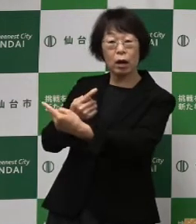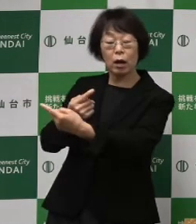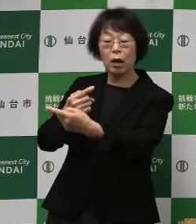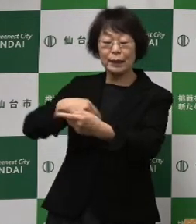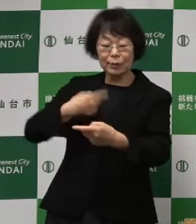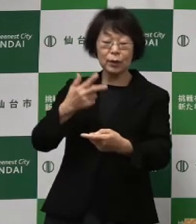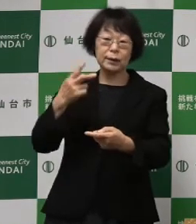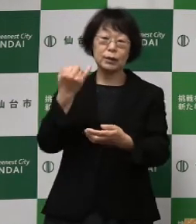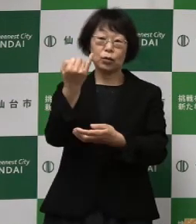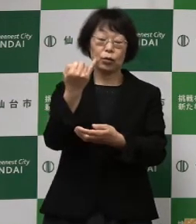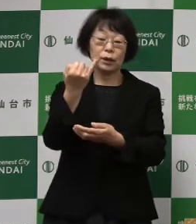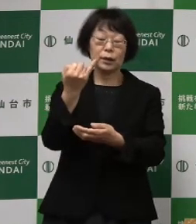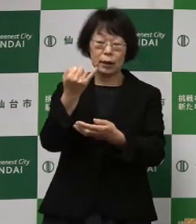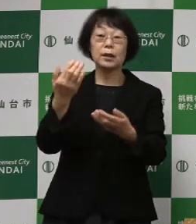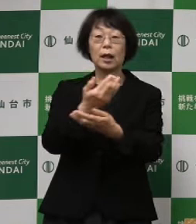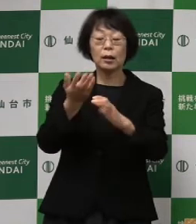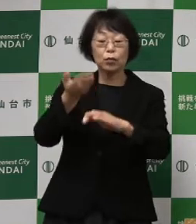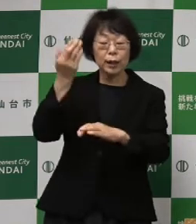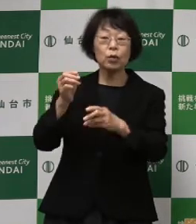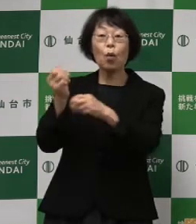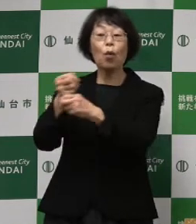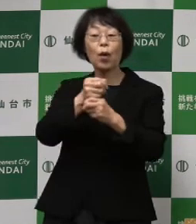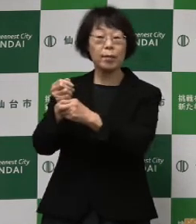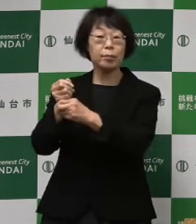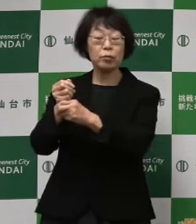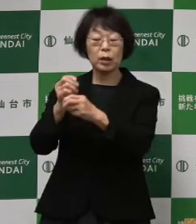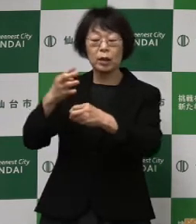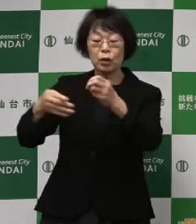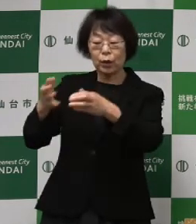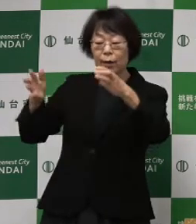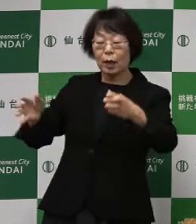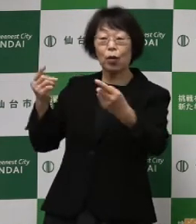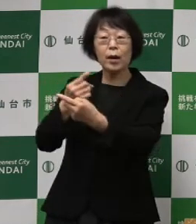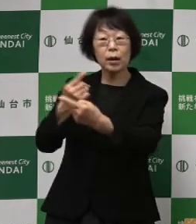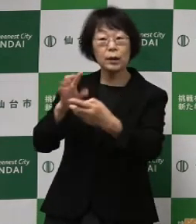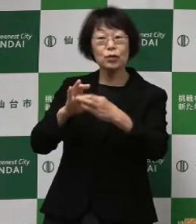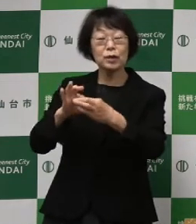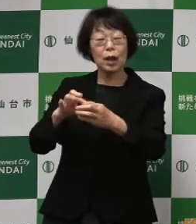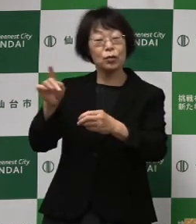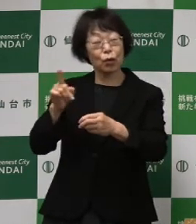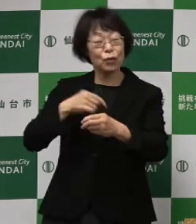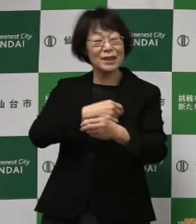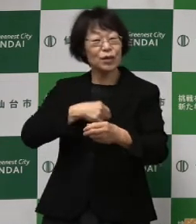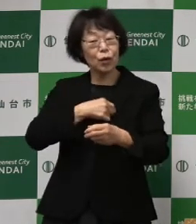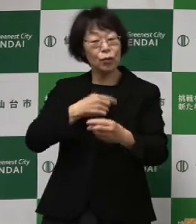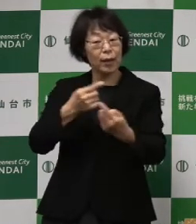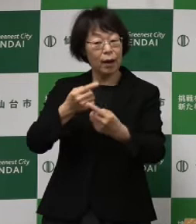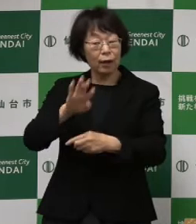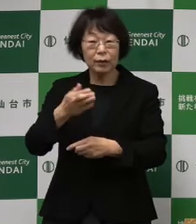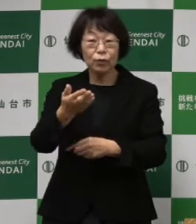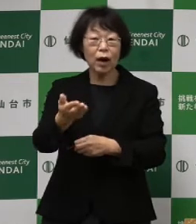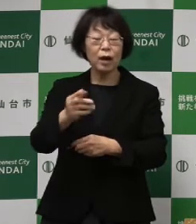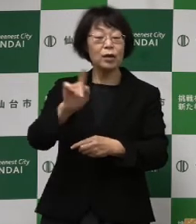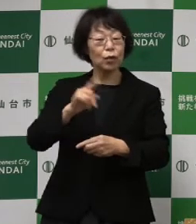になられた上での応援ということで、この4年間の変化についてちょっと詳しく、どういう心境の変化があったのか、どうい